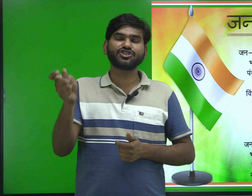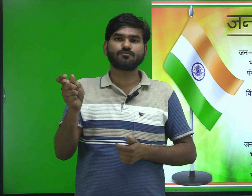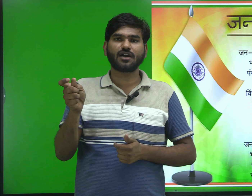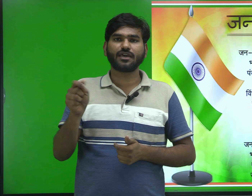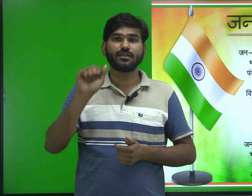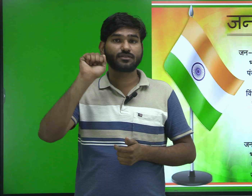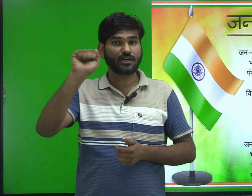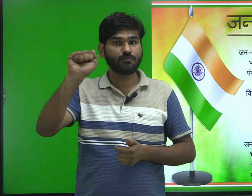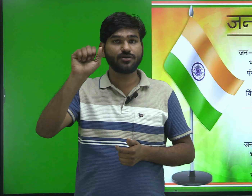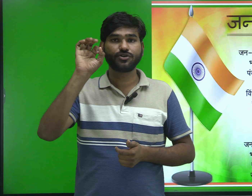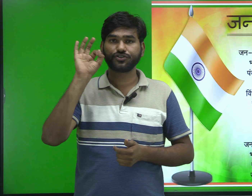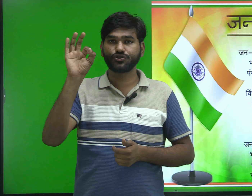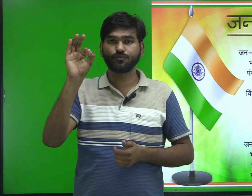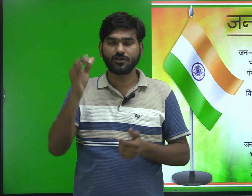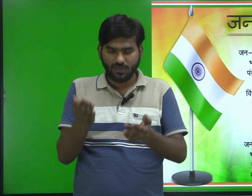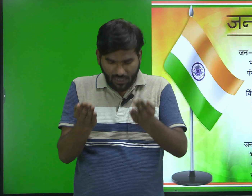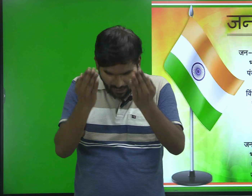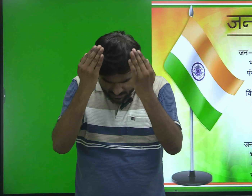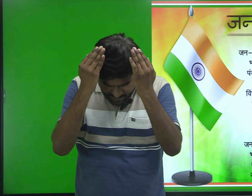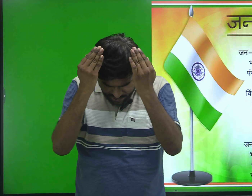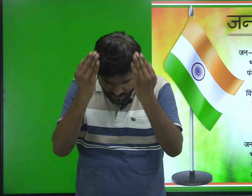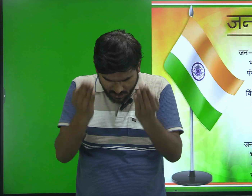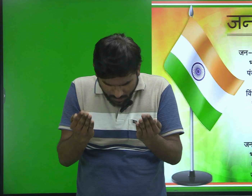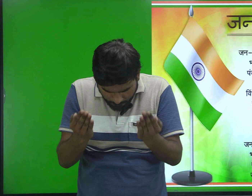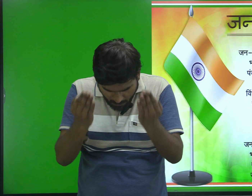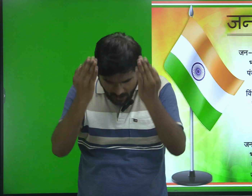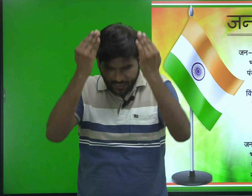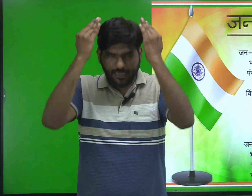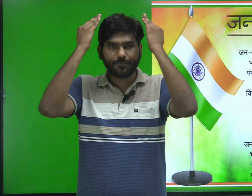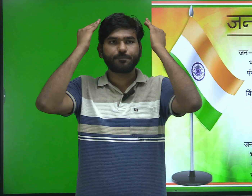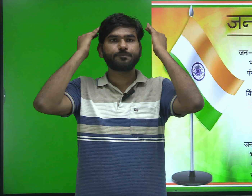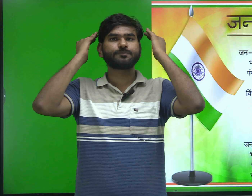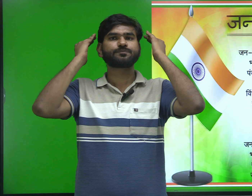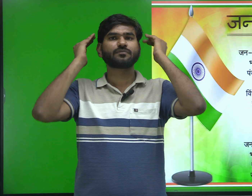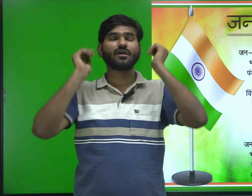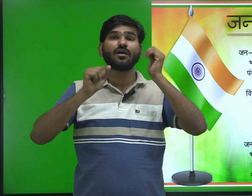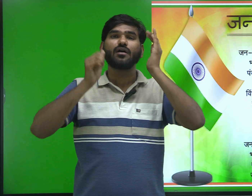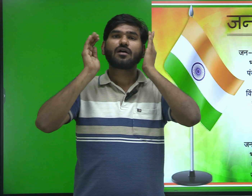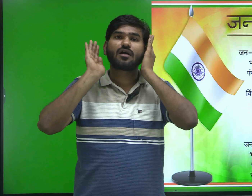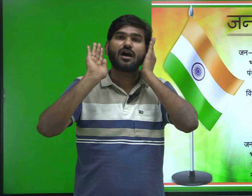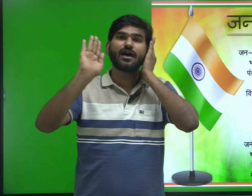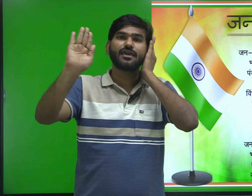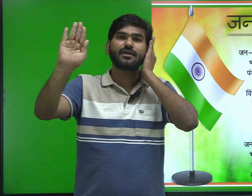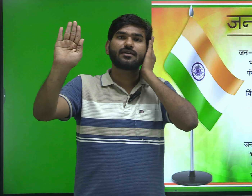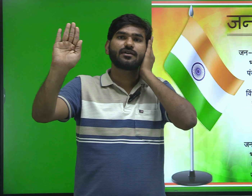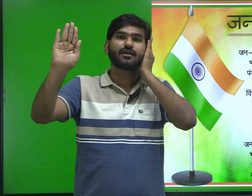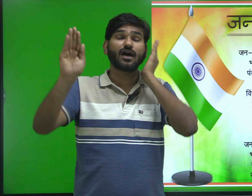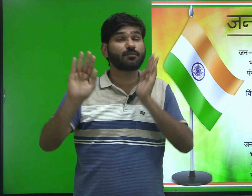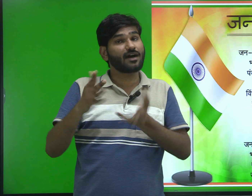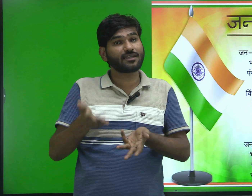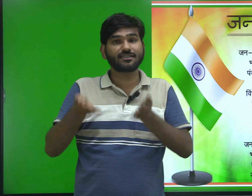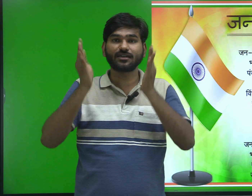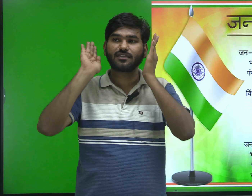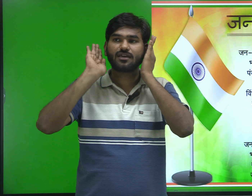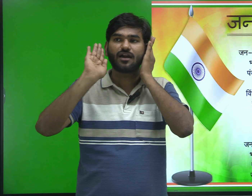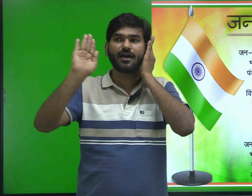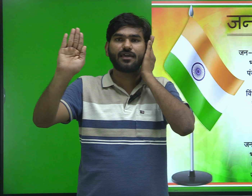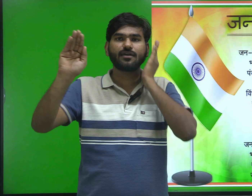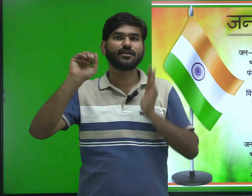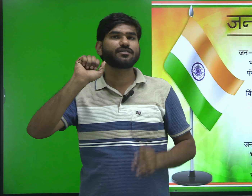मांगे, तब शुभ आशीष मांगे। गाए, अब गाना जैसे गाते हैं, गाए